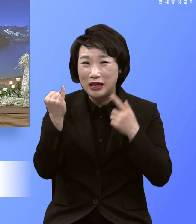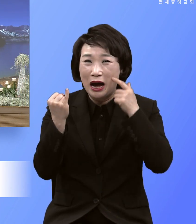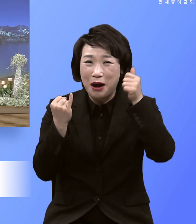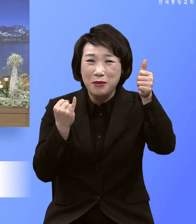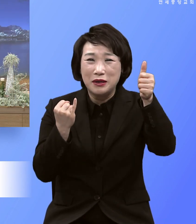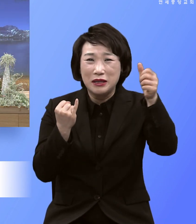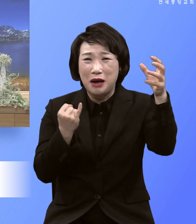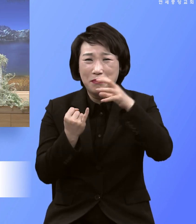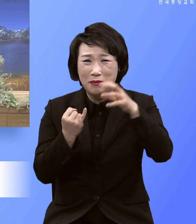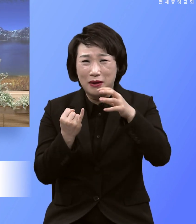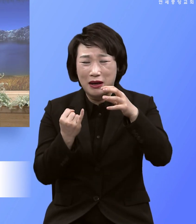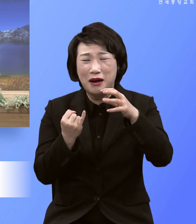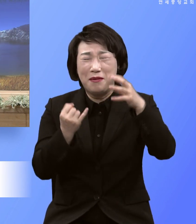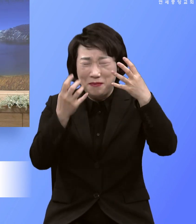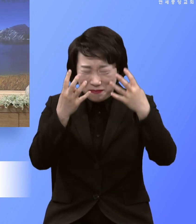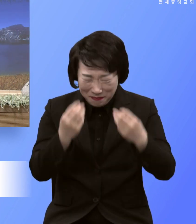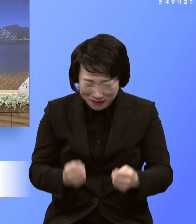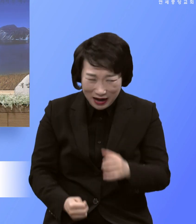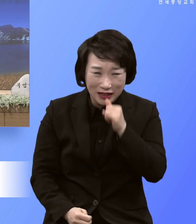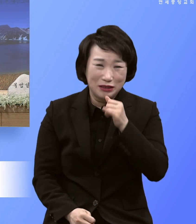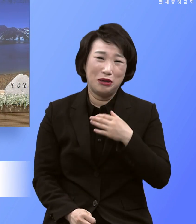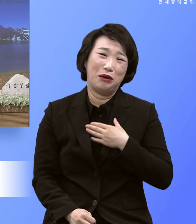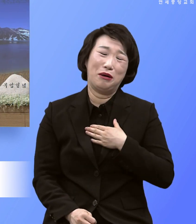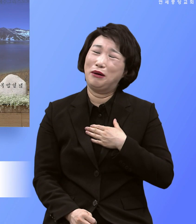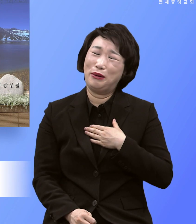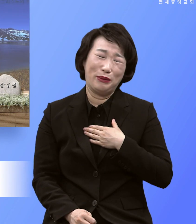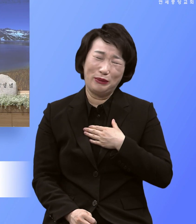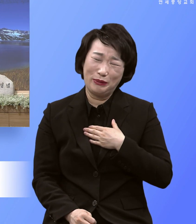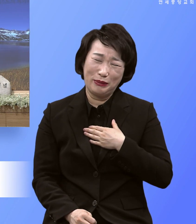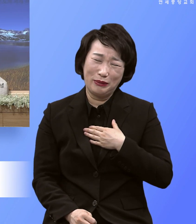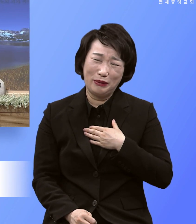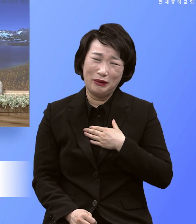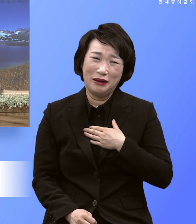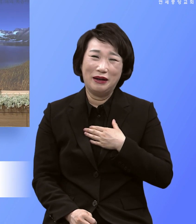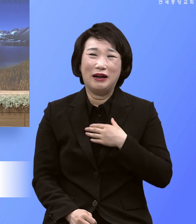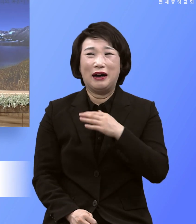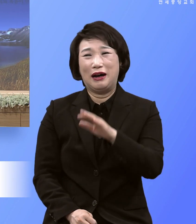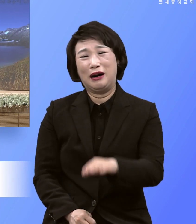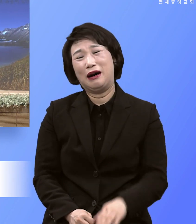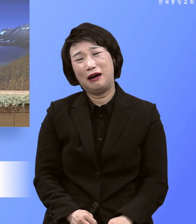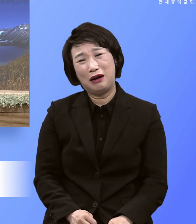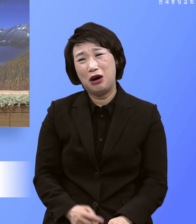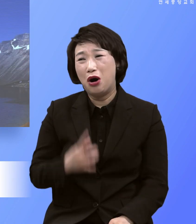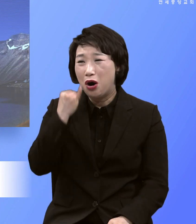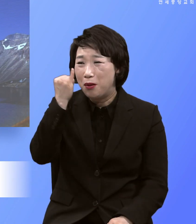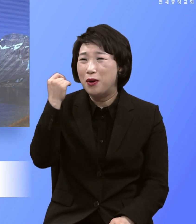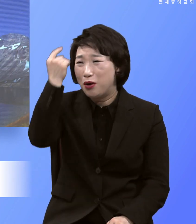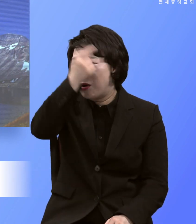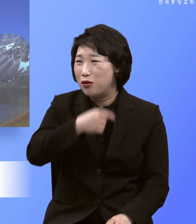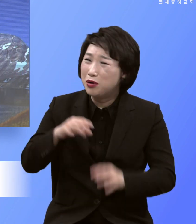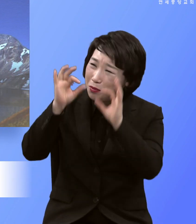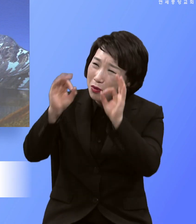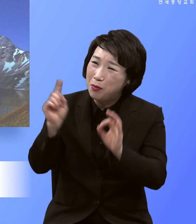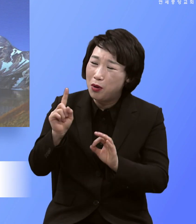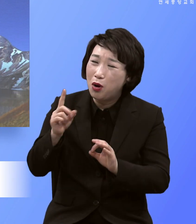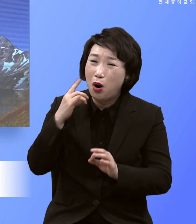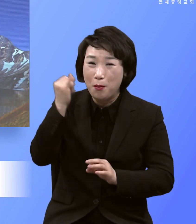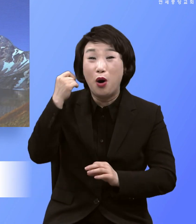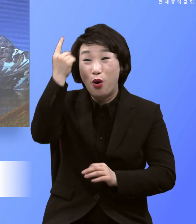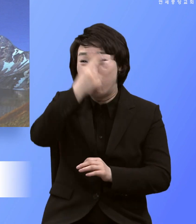아버지로부터 엄청나게 핍박을 받으실 때, 예, 얼굴을 보면요,